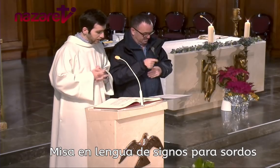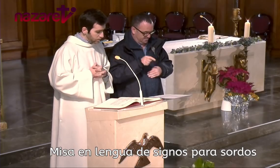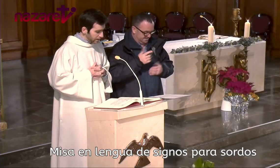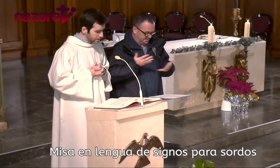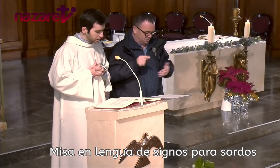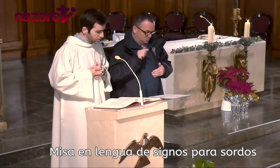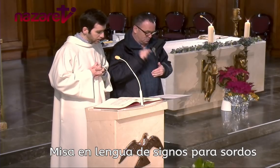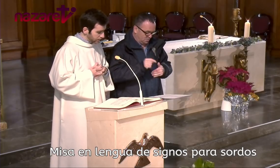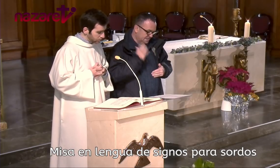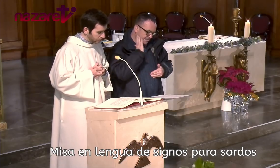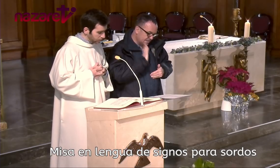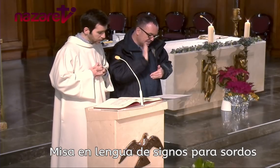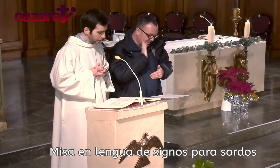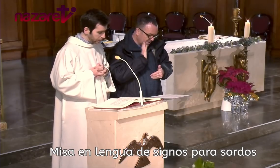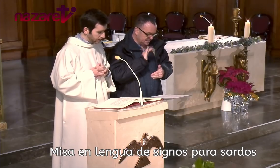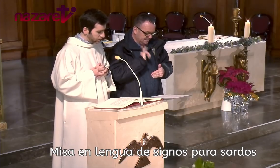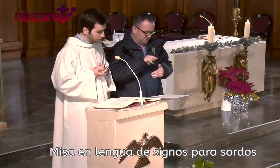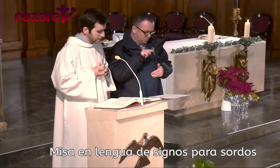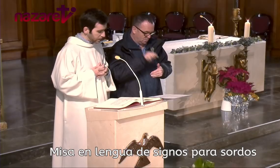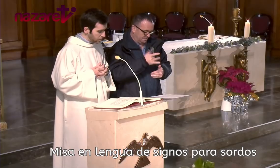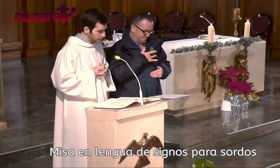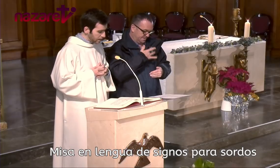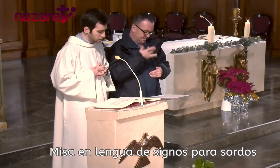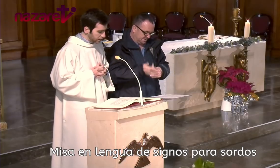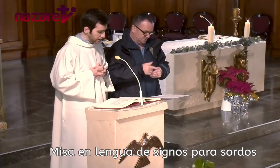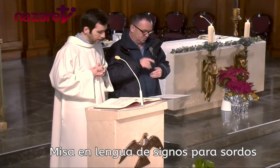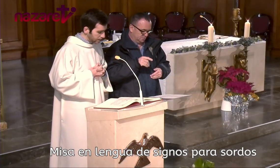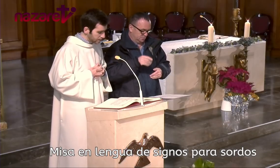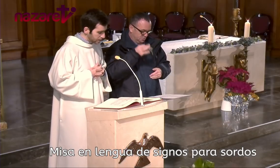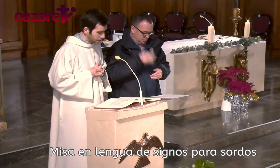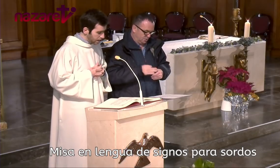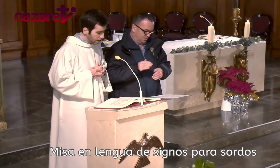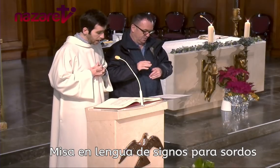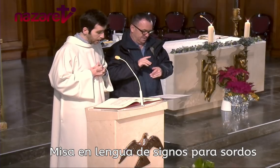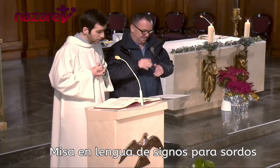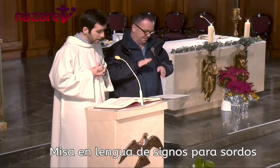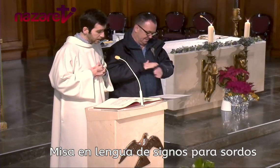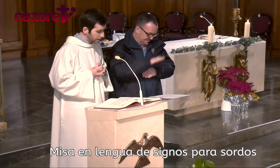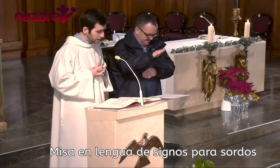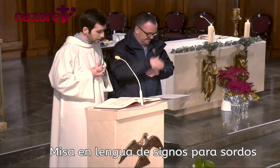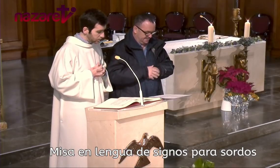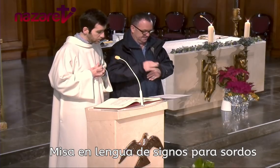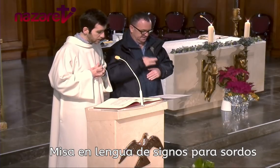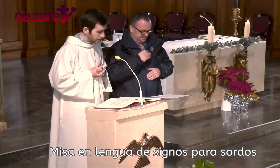Recuerda, Señor, que tu ternura y tu misericordia son eternas. Acuérdate de mí con